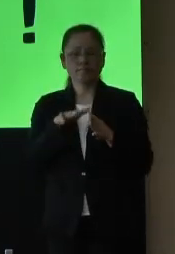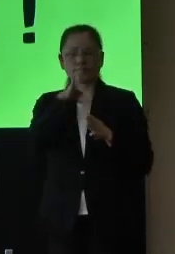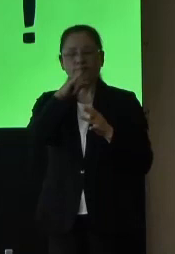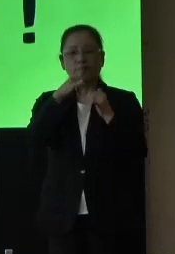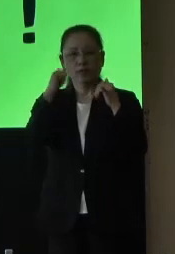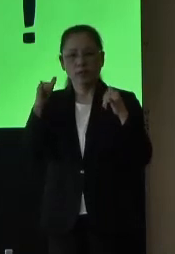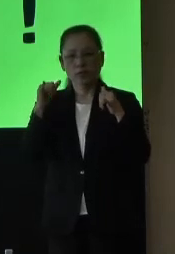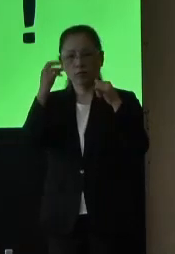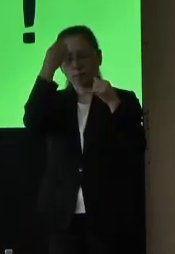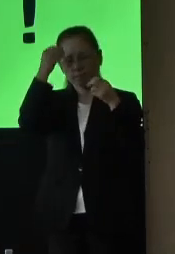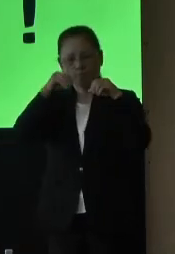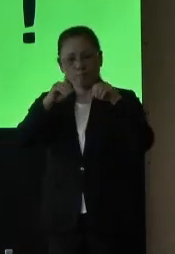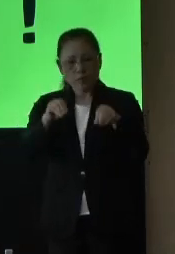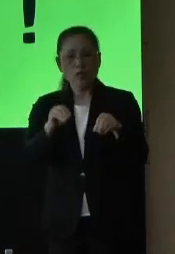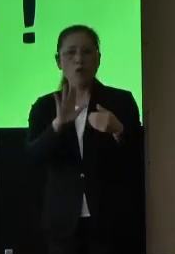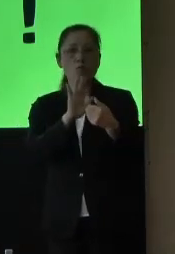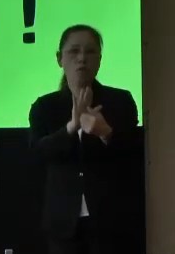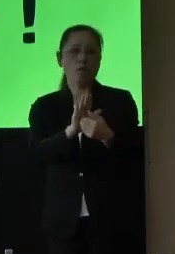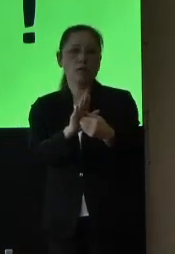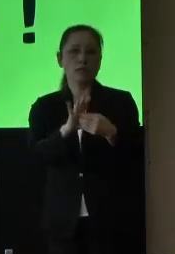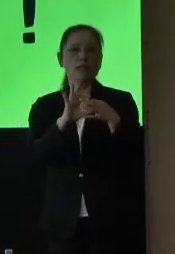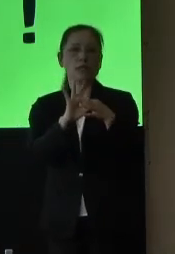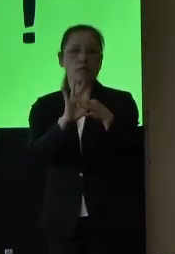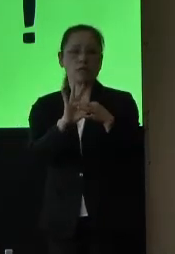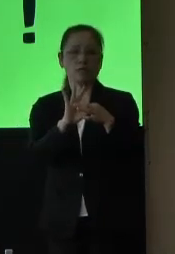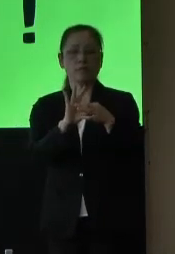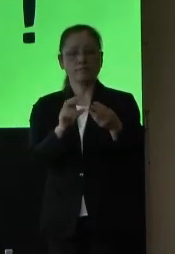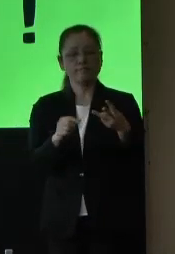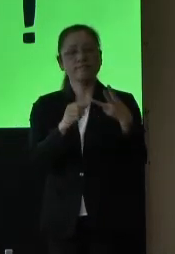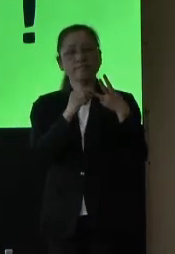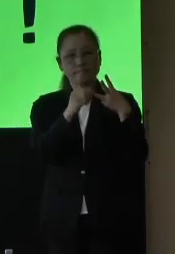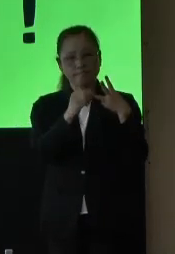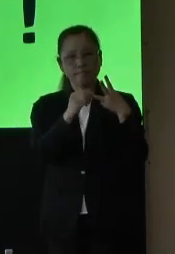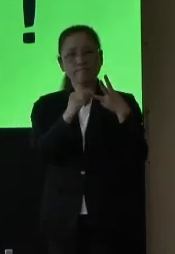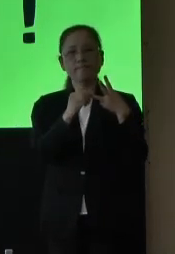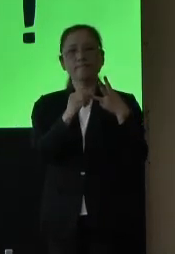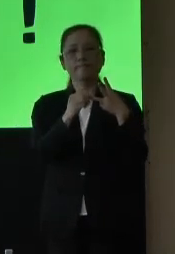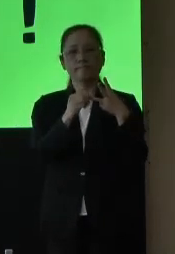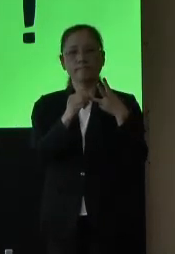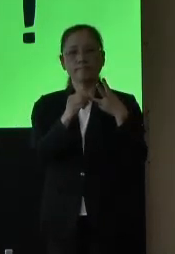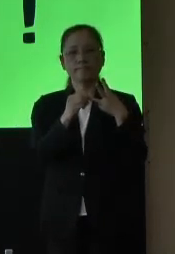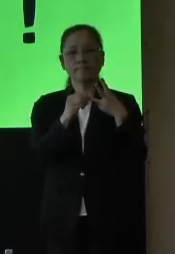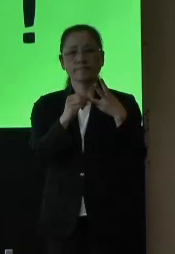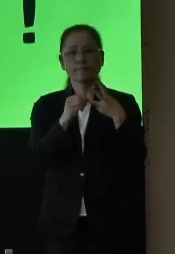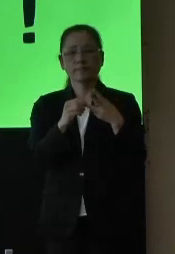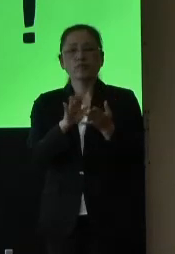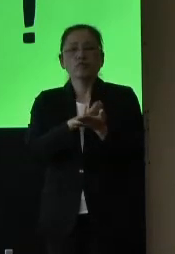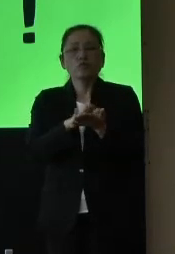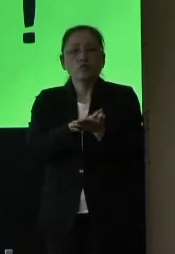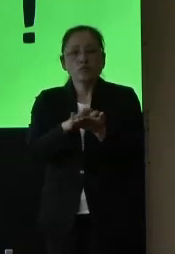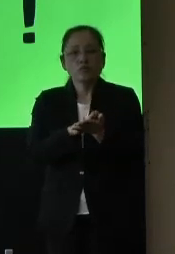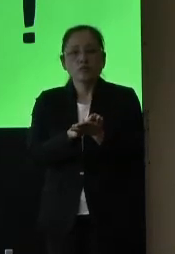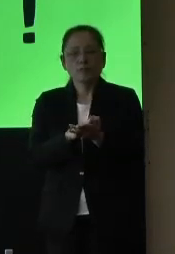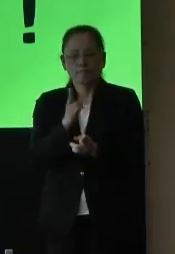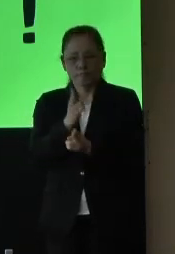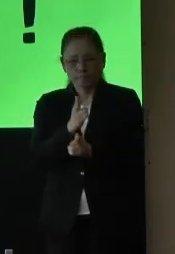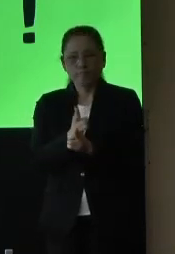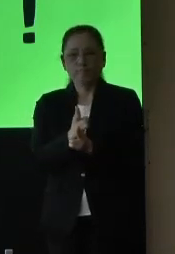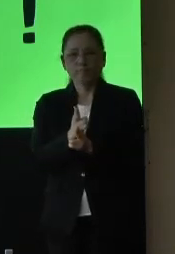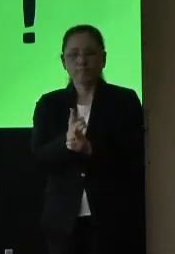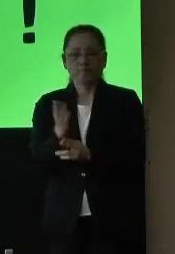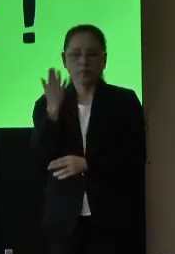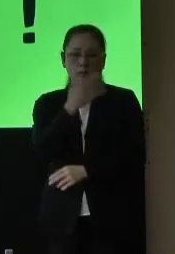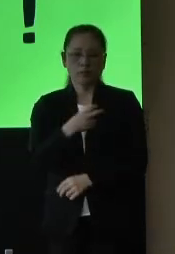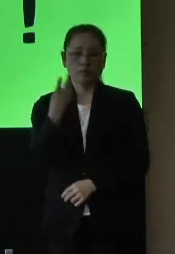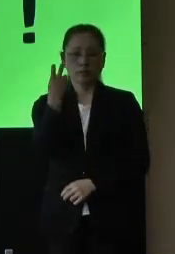者の感染防止対策に関すること、3、消毒の徹底、健康管